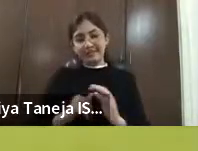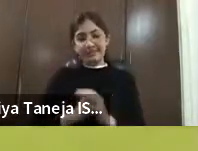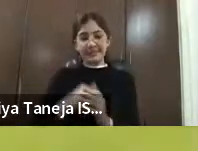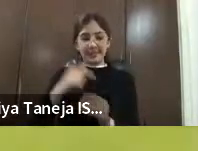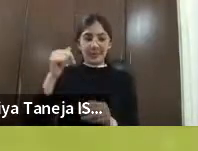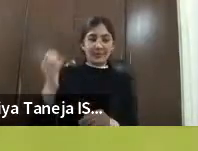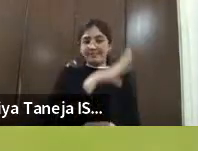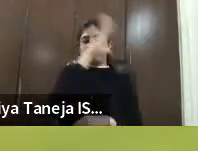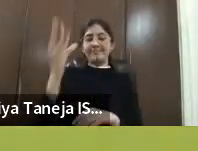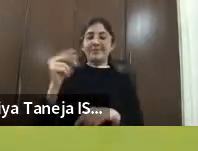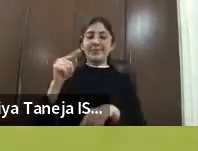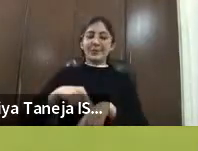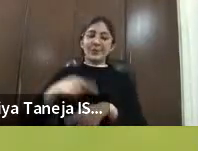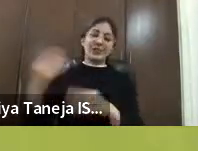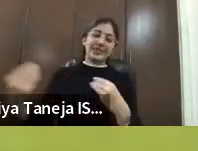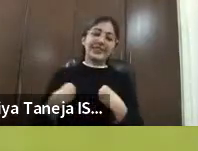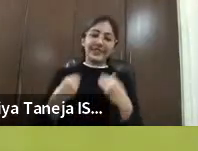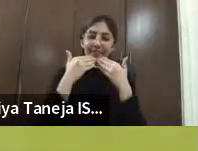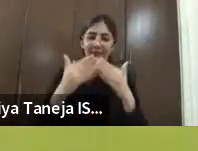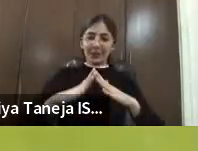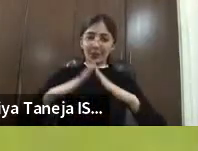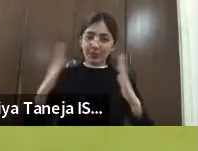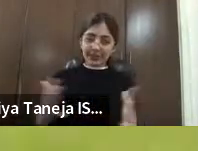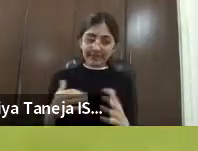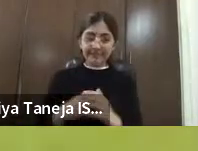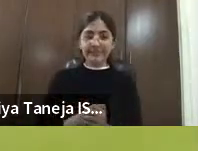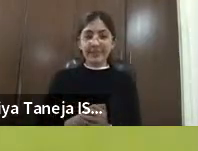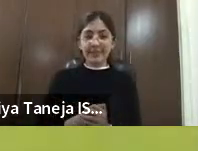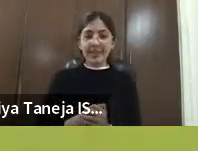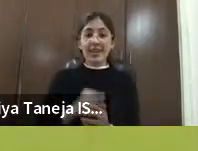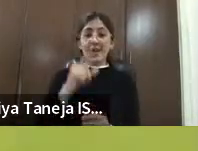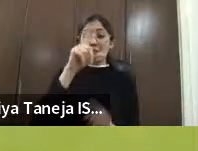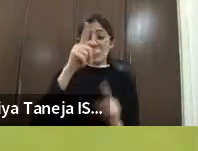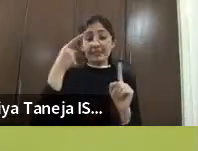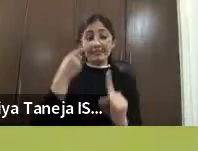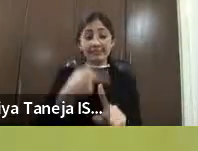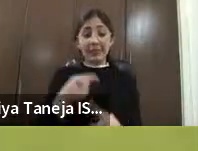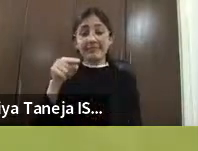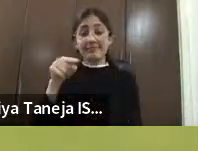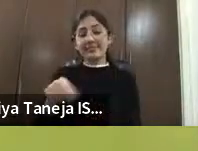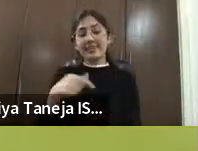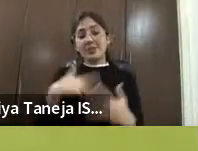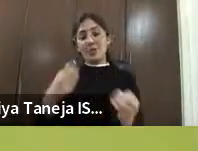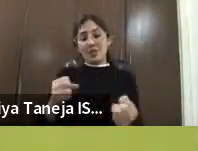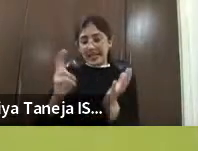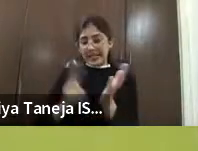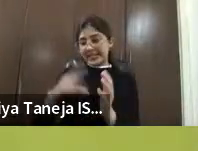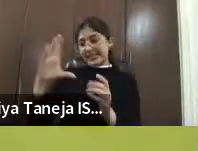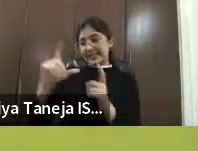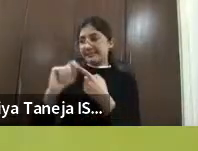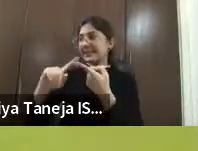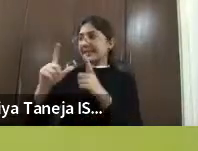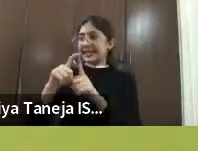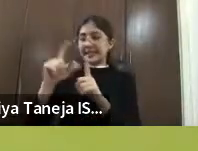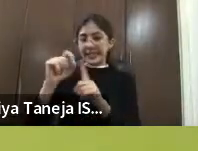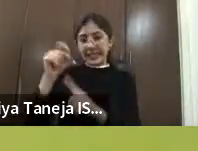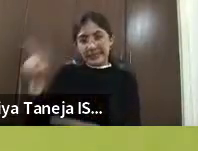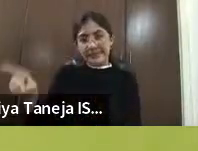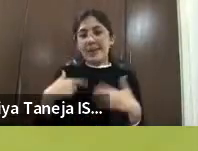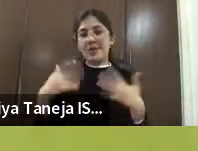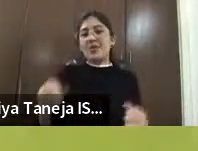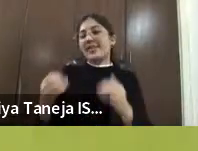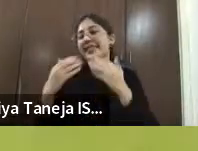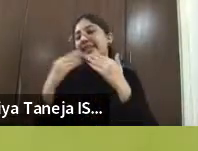दिखाया। एक बार फिर इस अवार्ड को मिलने पर मैं NCPEDP को धन्यवाद करती